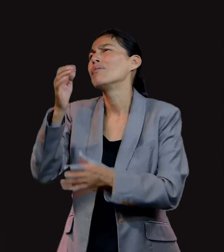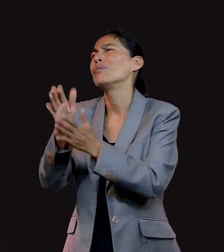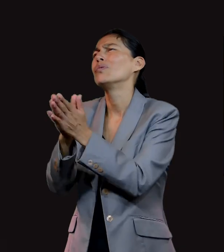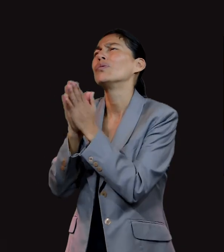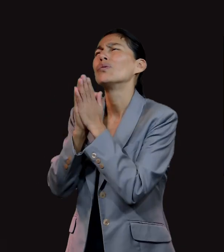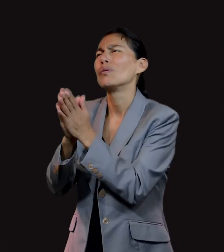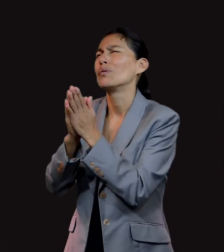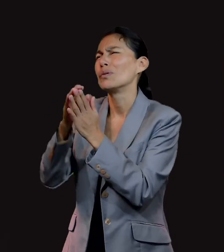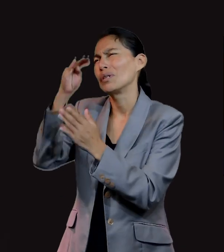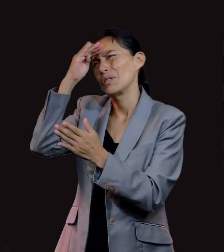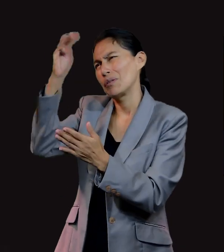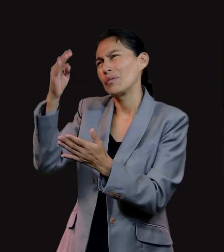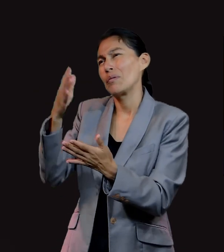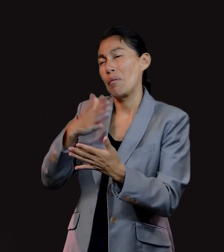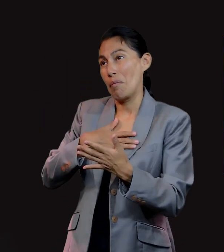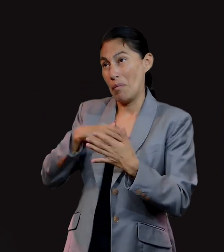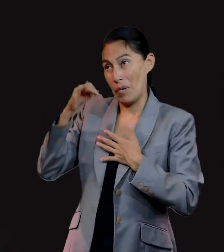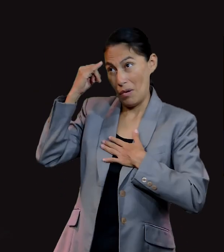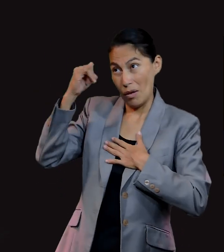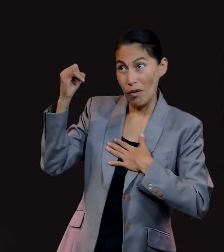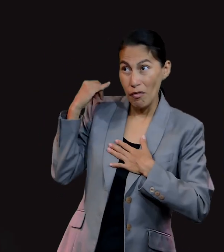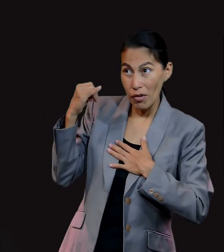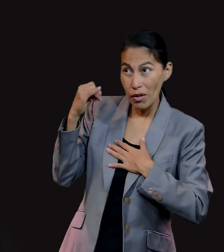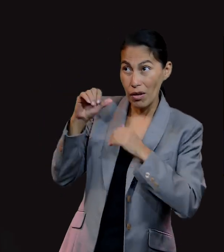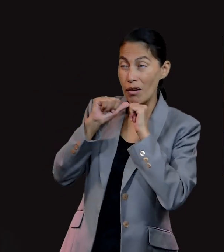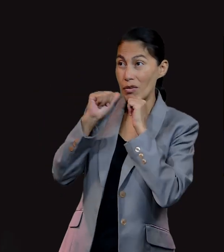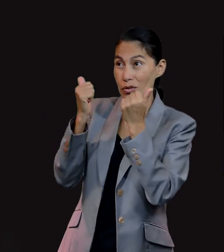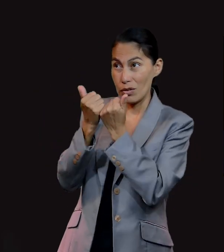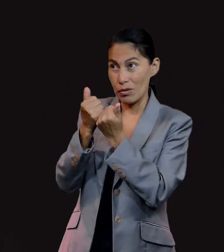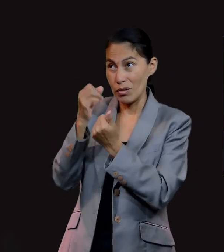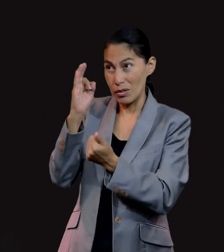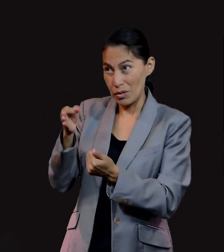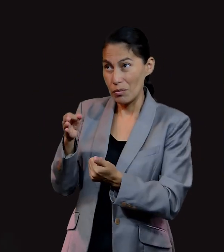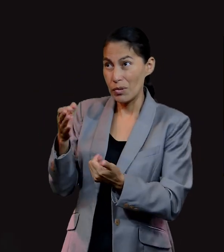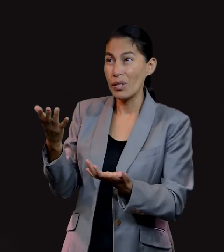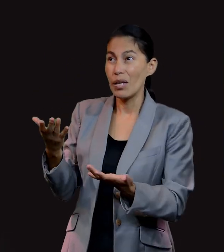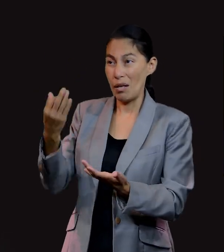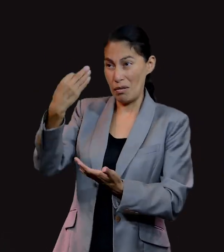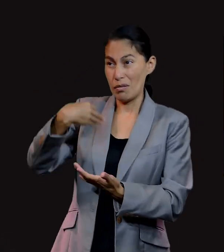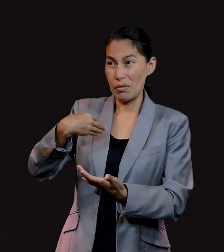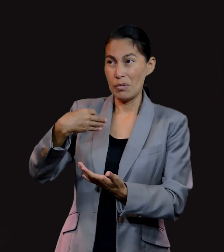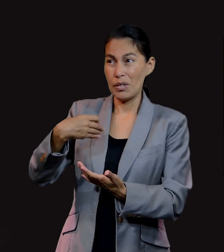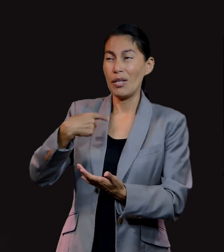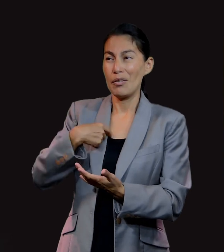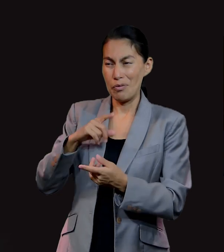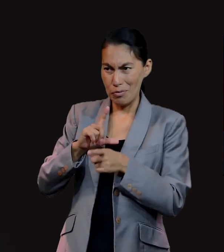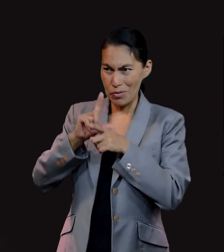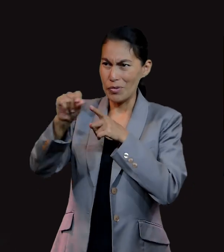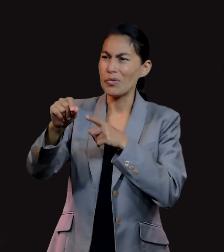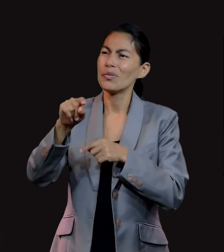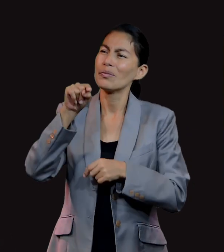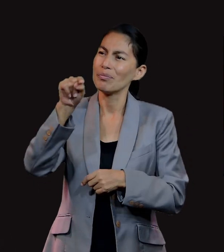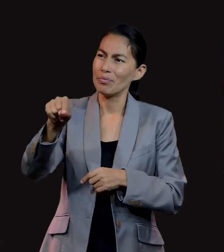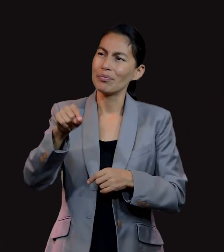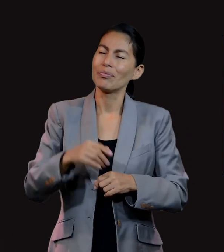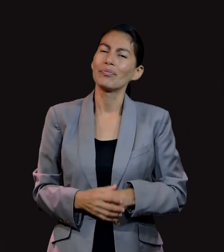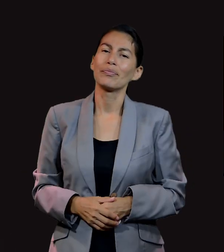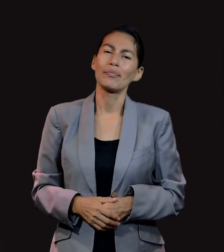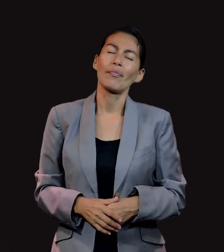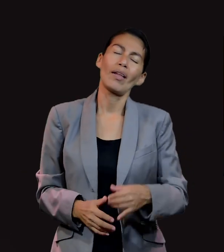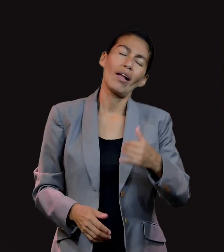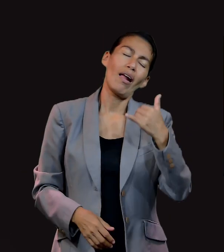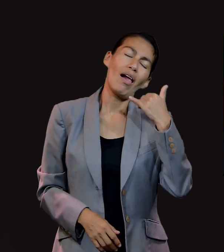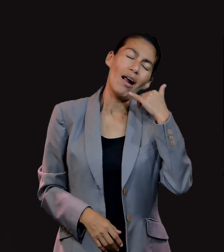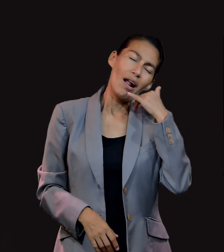si me das la oportunidad de que mi jefe me acepte otra vez en la asociación yo me voy